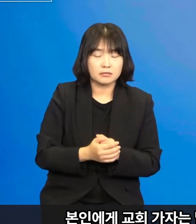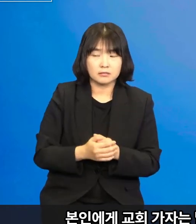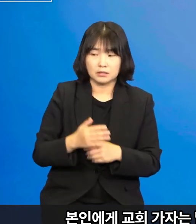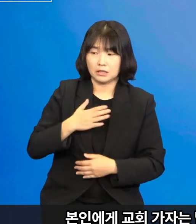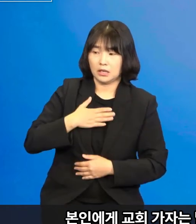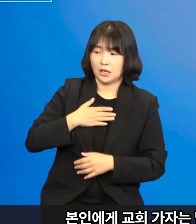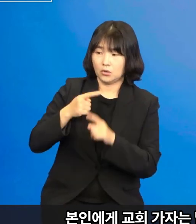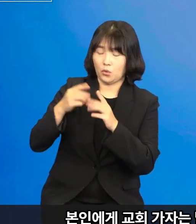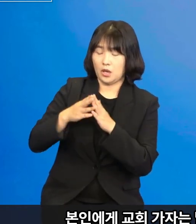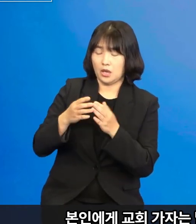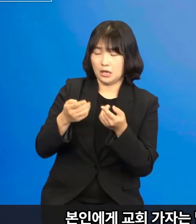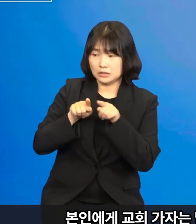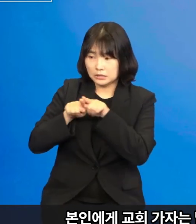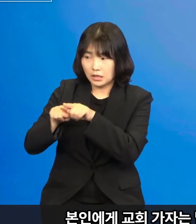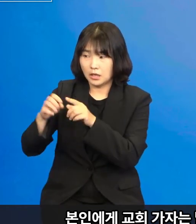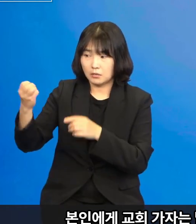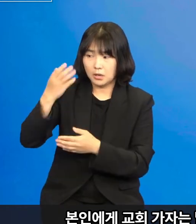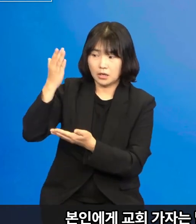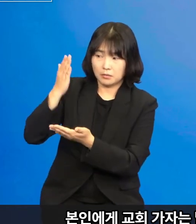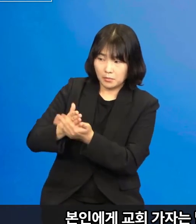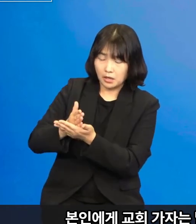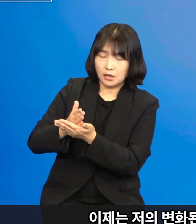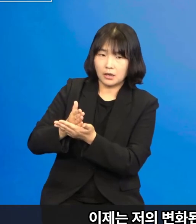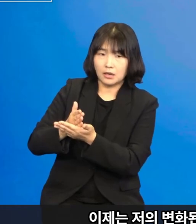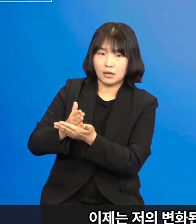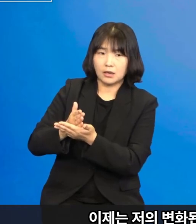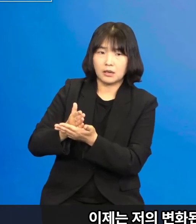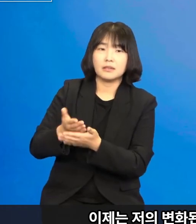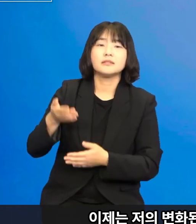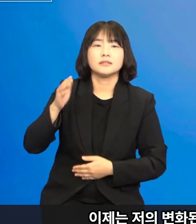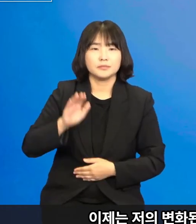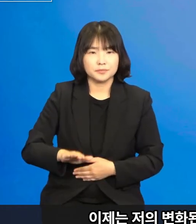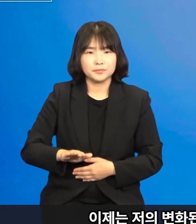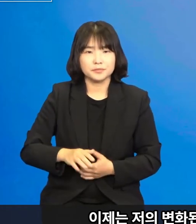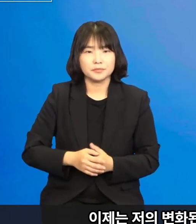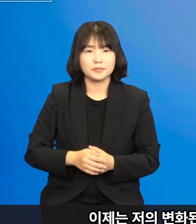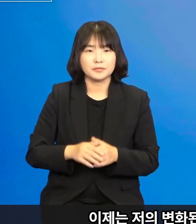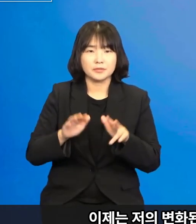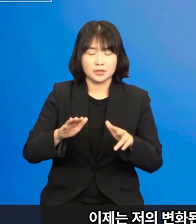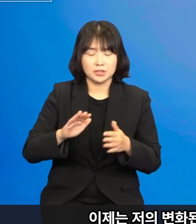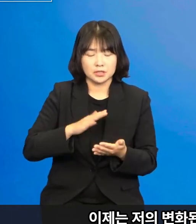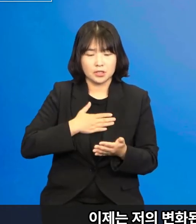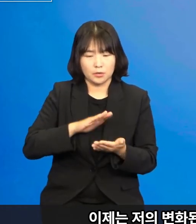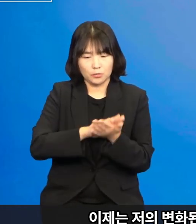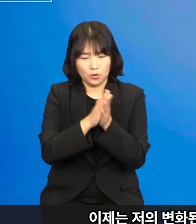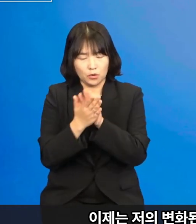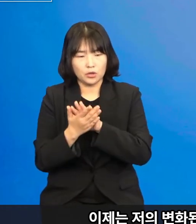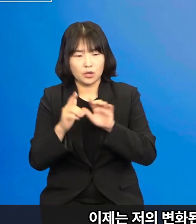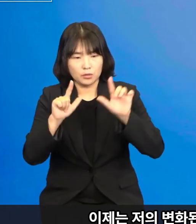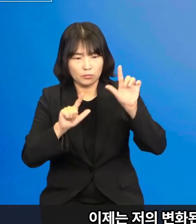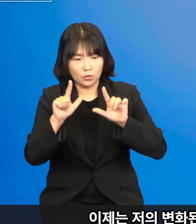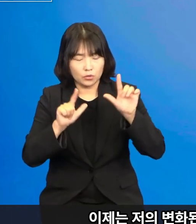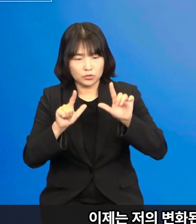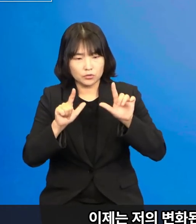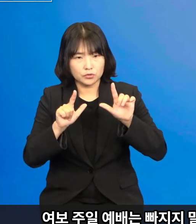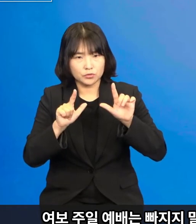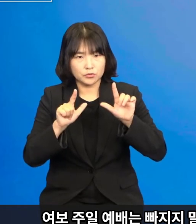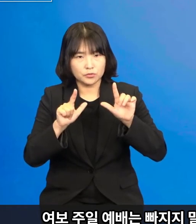가자는 말만 하지 않으면 된다고 했지만 이제는 저의 변화된 모습이 남편에게